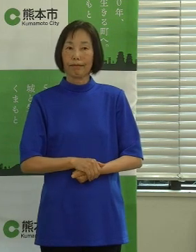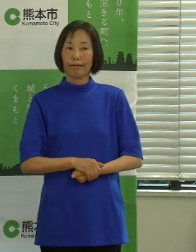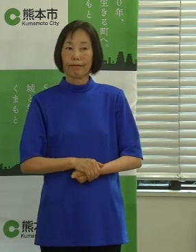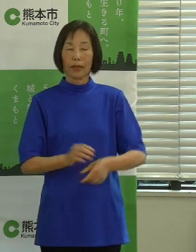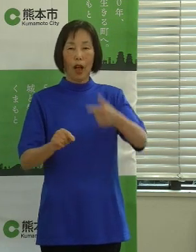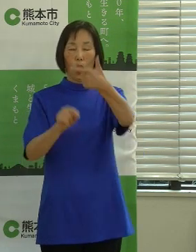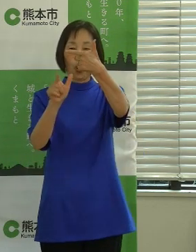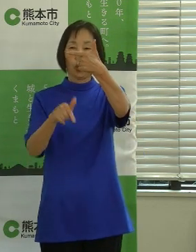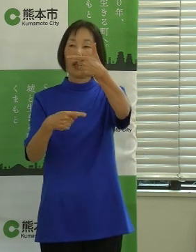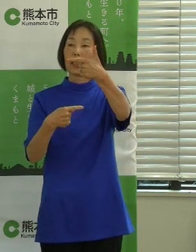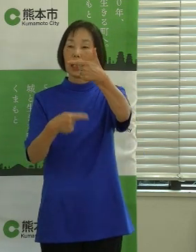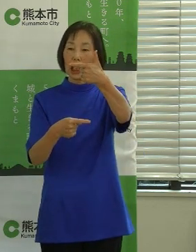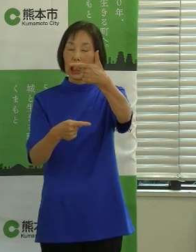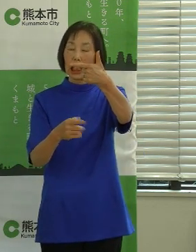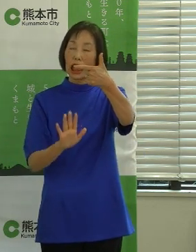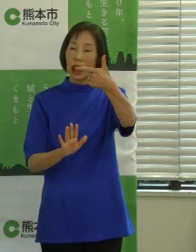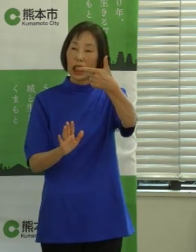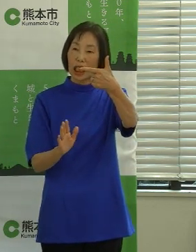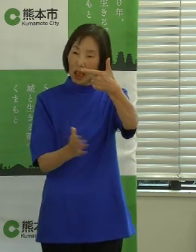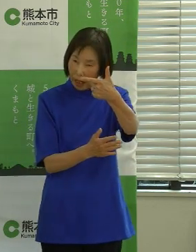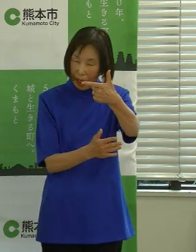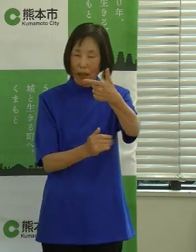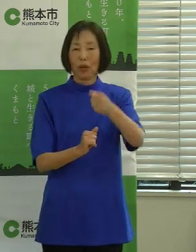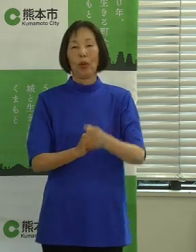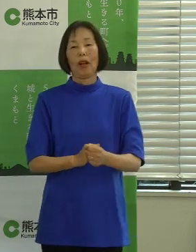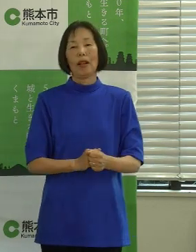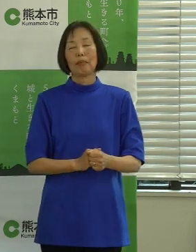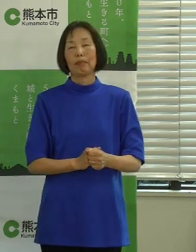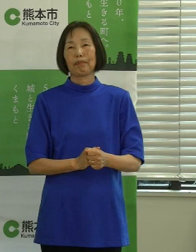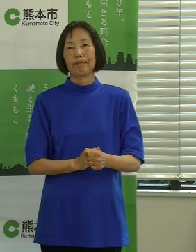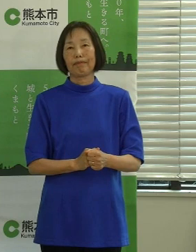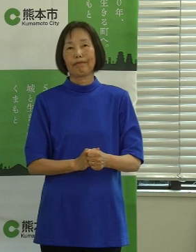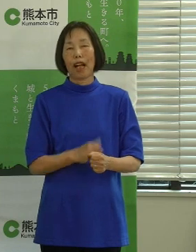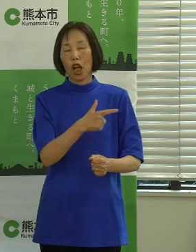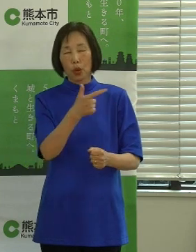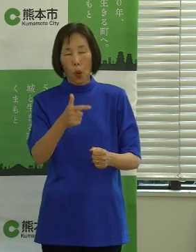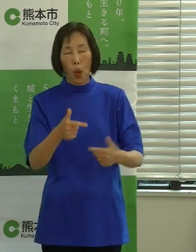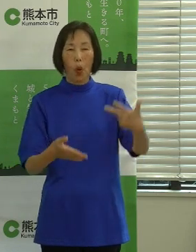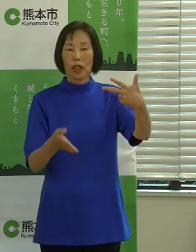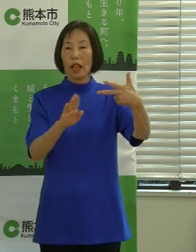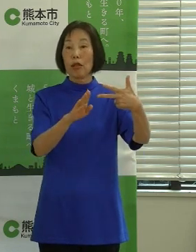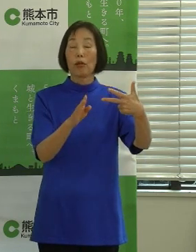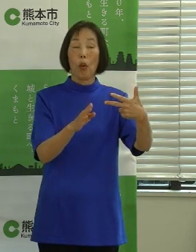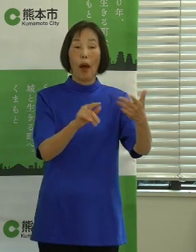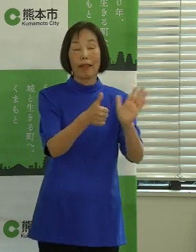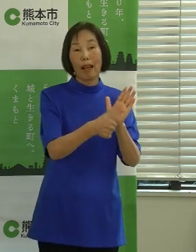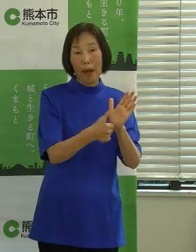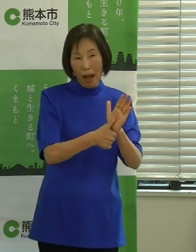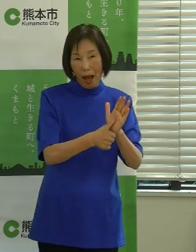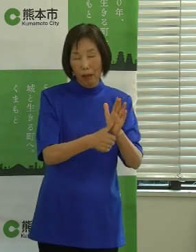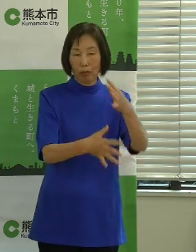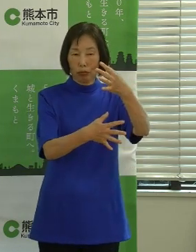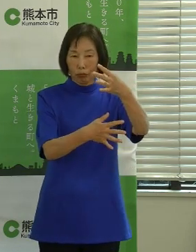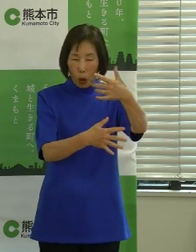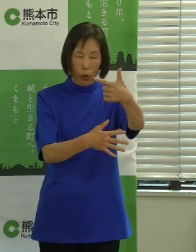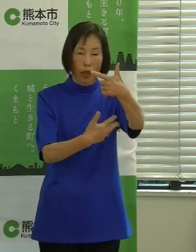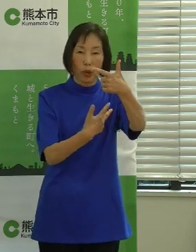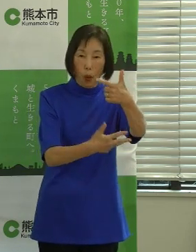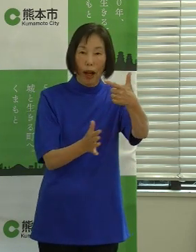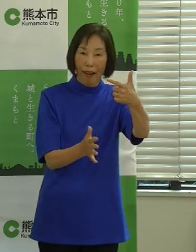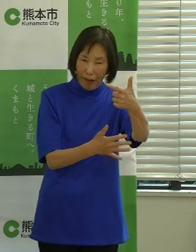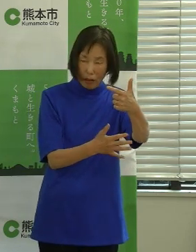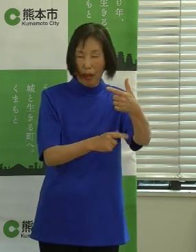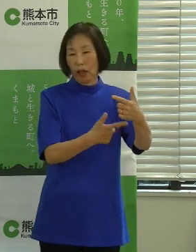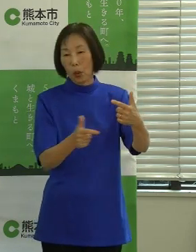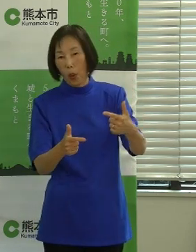まあ、6月1日以降とかですね、まあ、施設いろいろ書いてありますけれど、6月8日とかですね、すべ